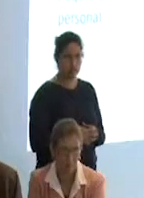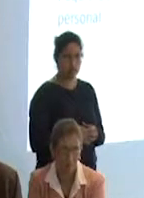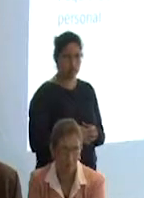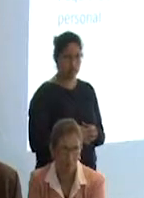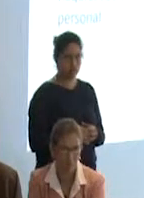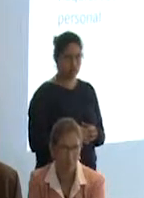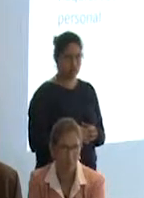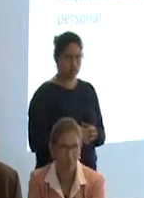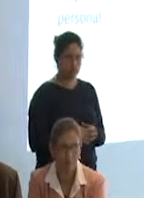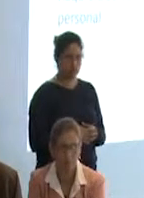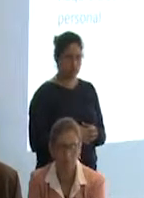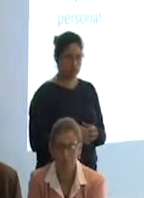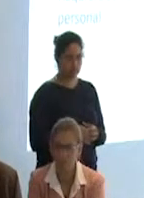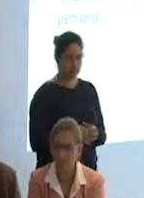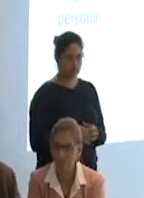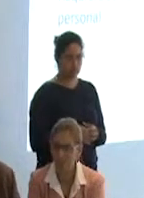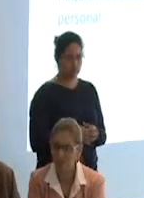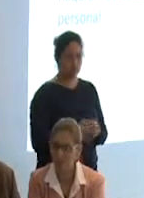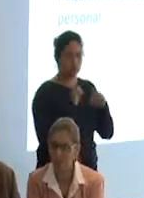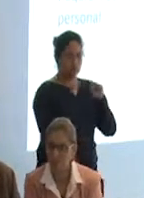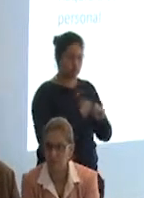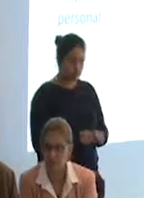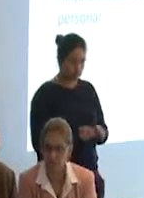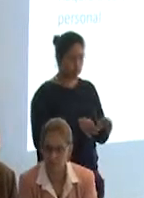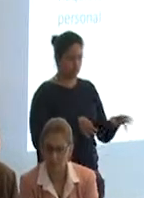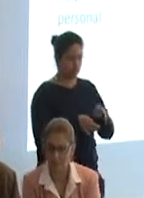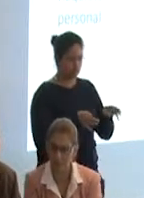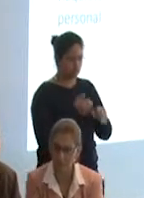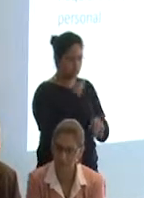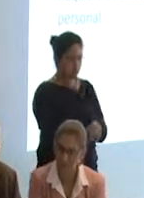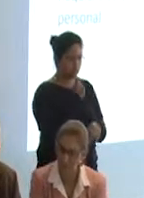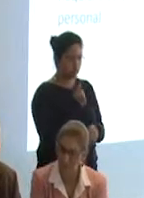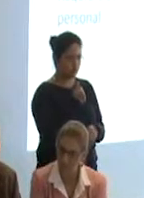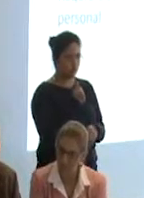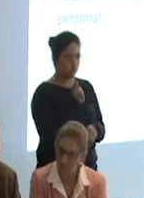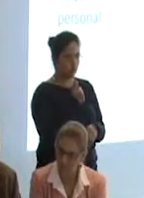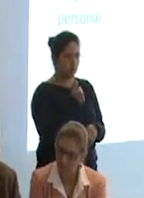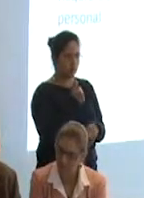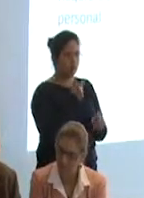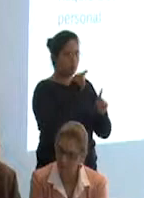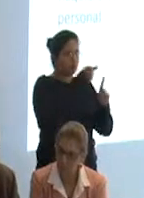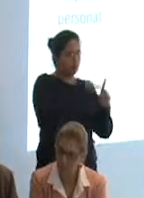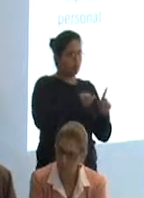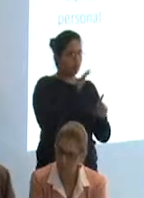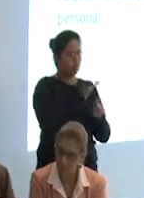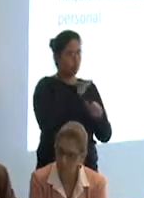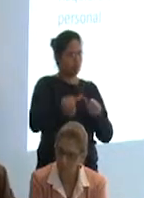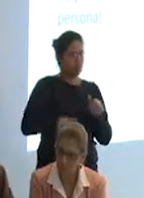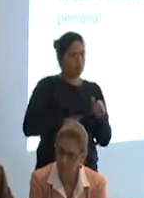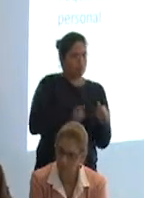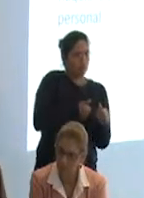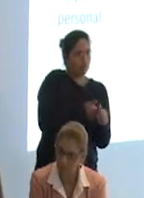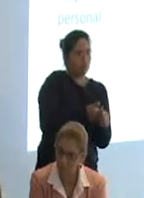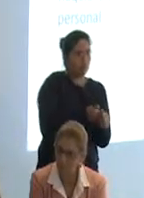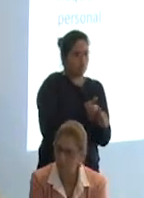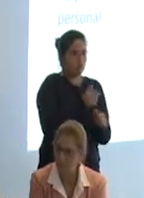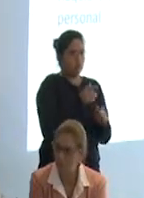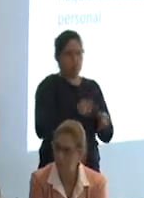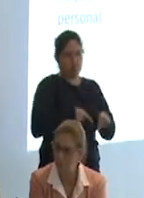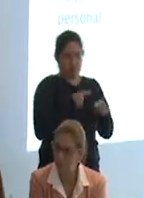¿Puede explicar mejor el rol de los auxiliares de la vida escolar?